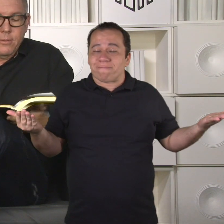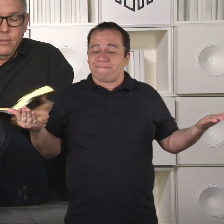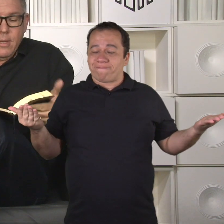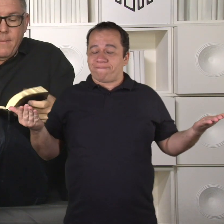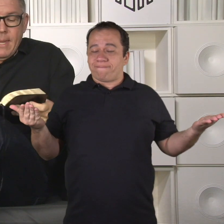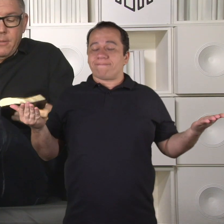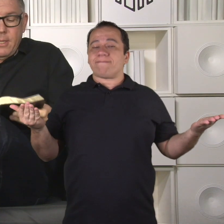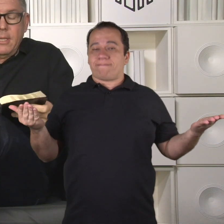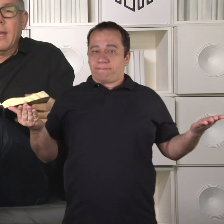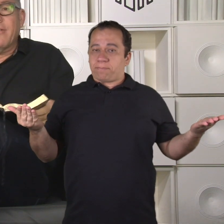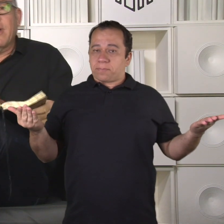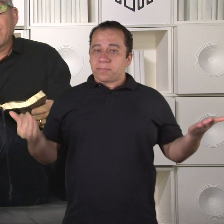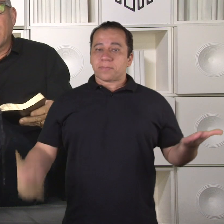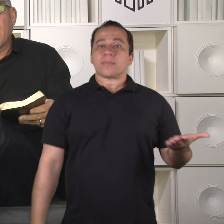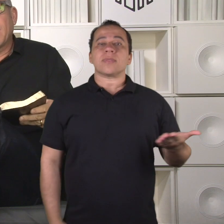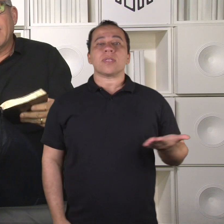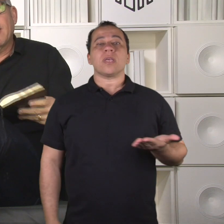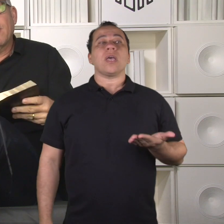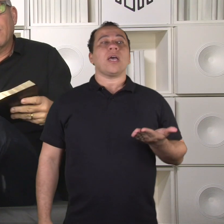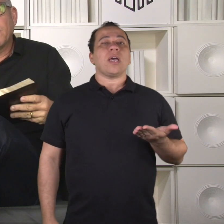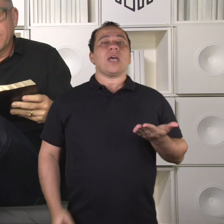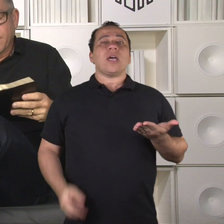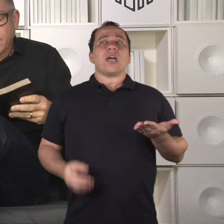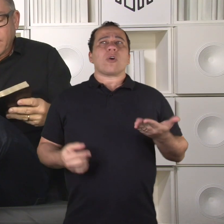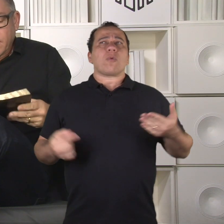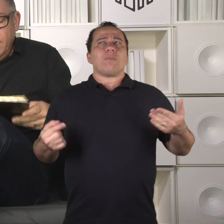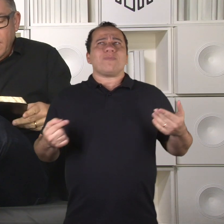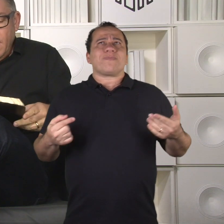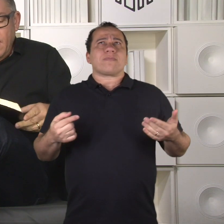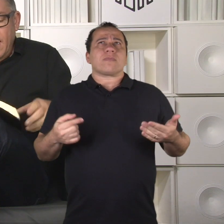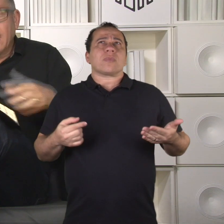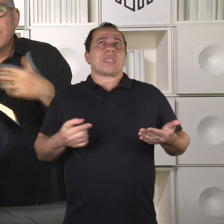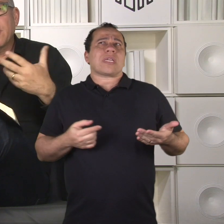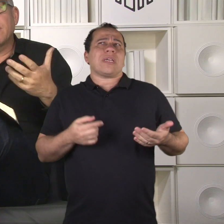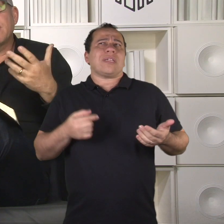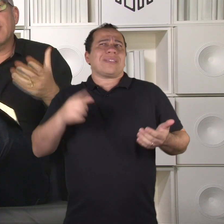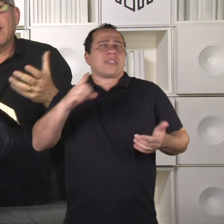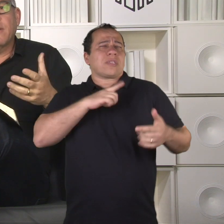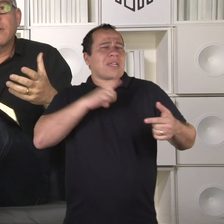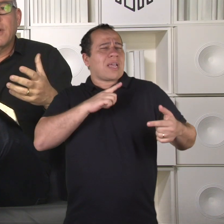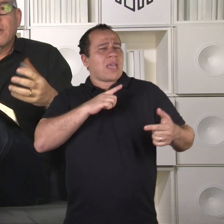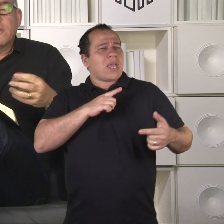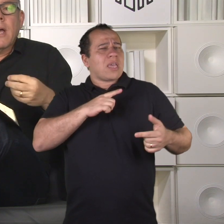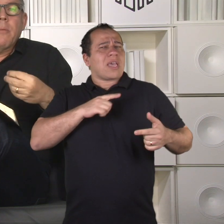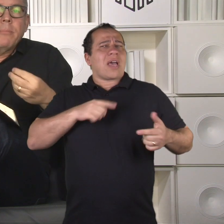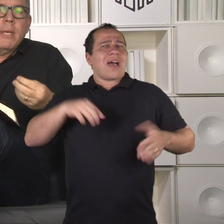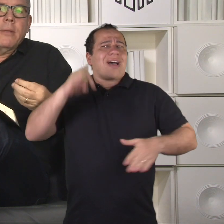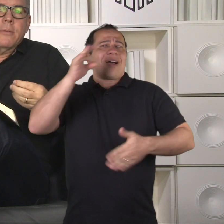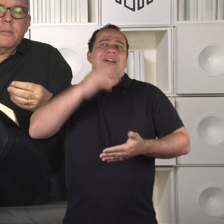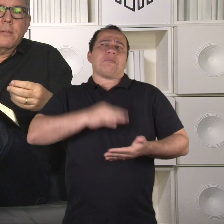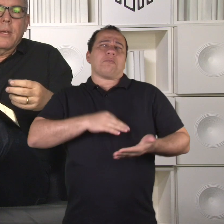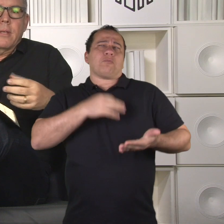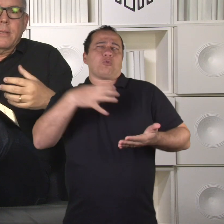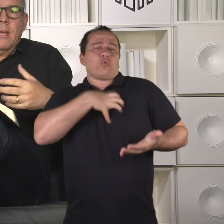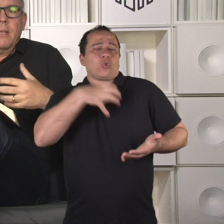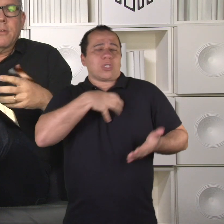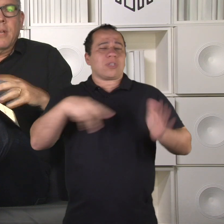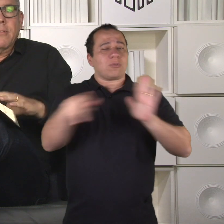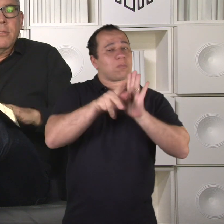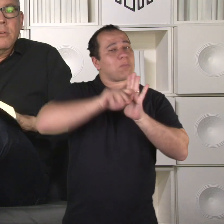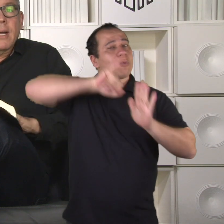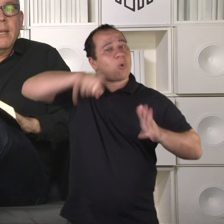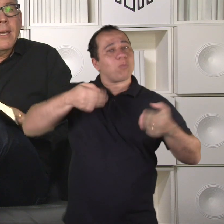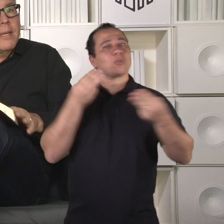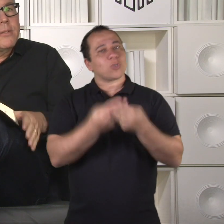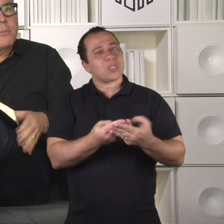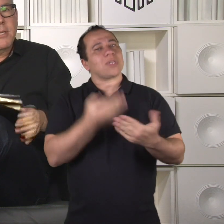de Jesus? Isso aqui tem a ver com a maneira como na religião de Israel os rabinos se